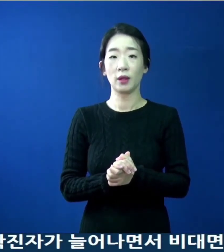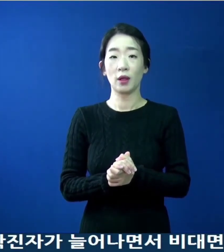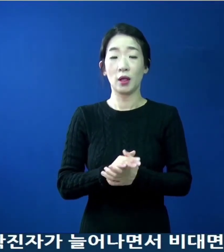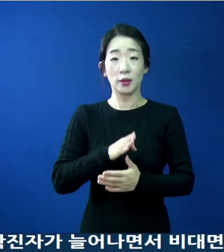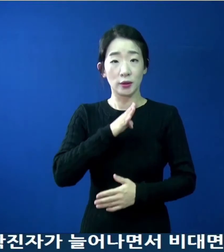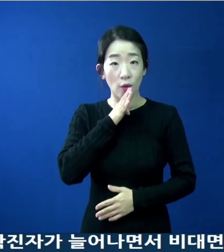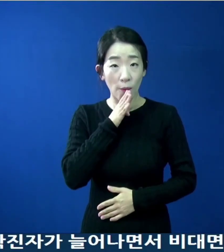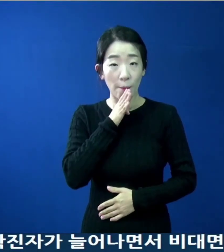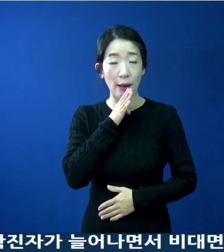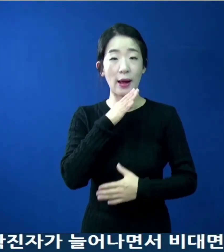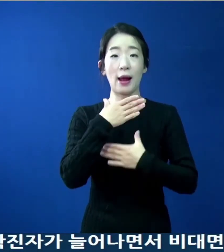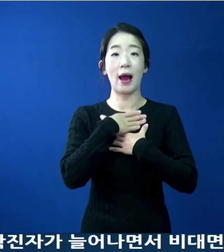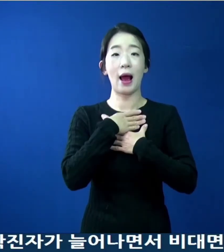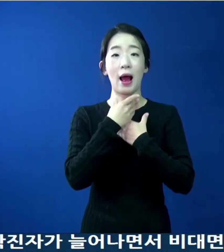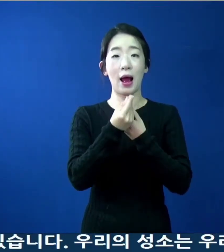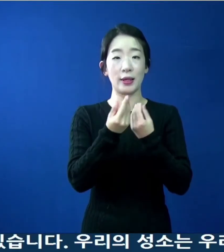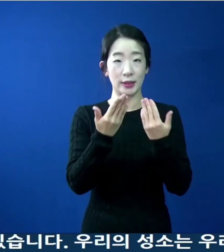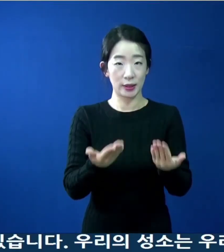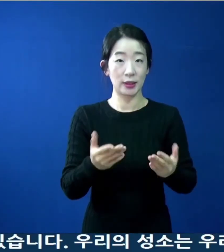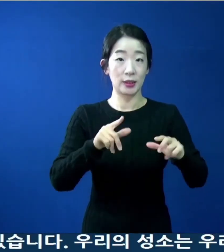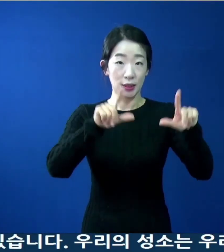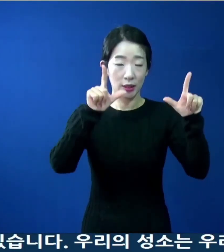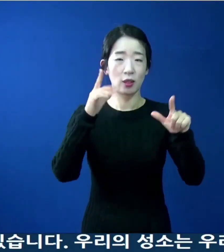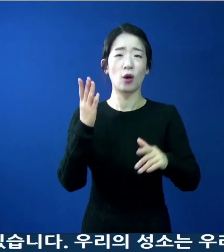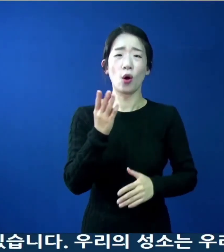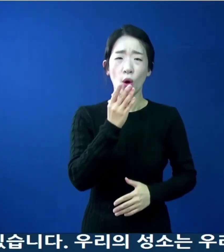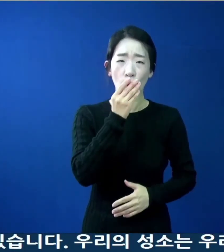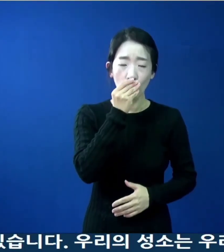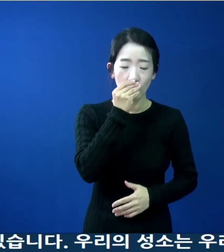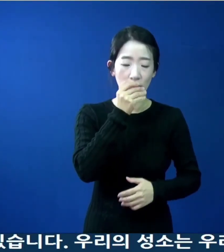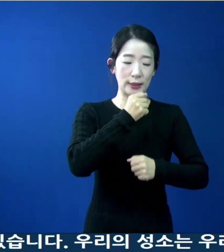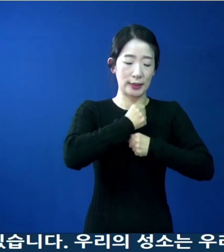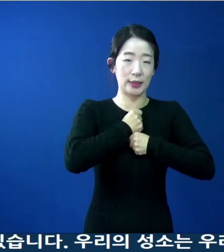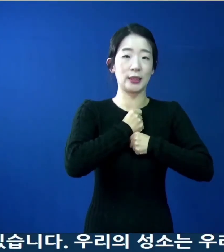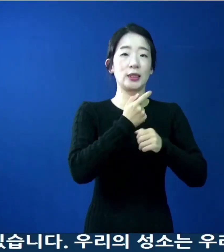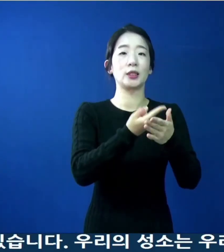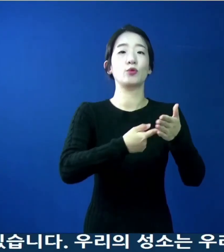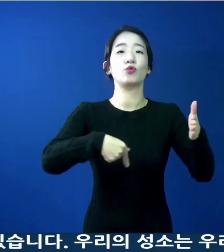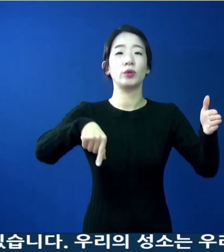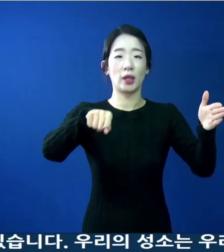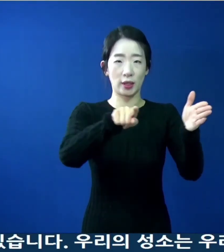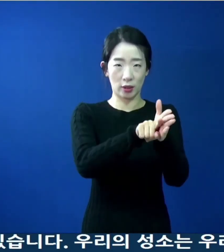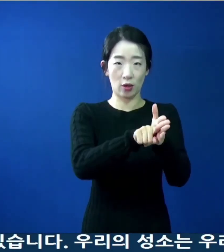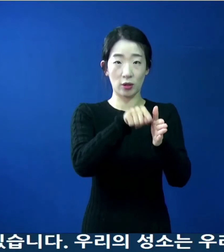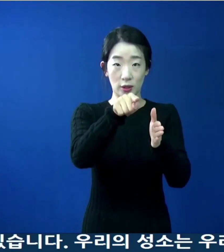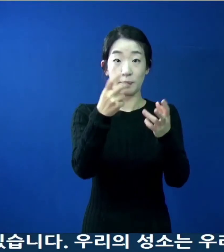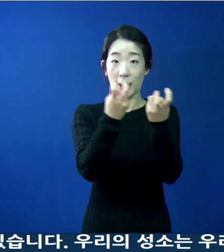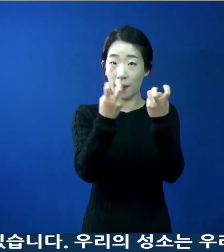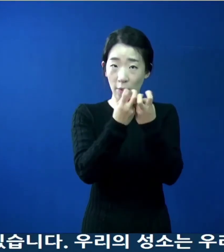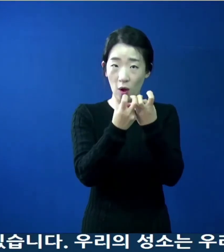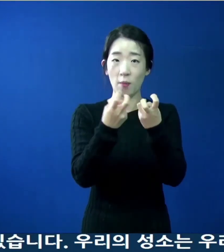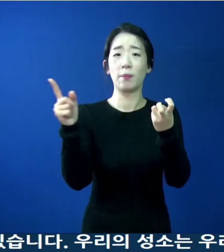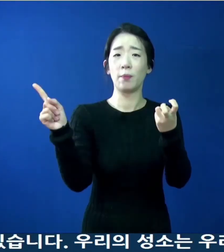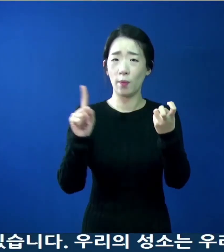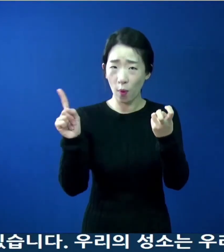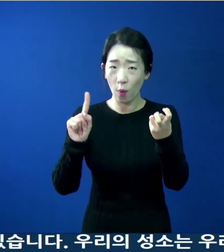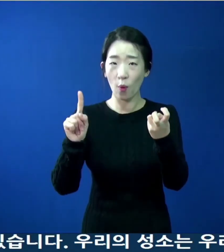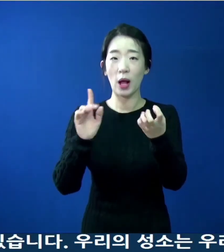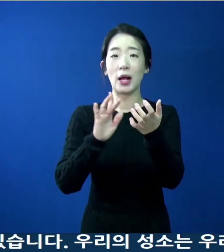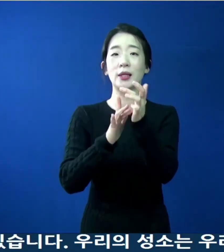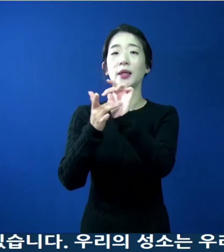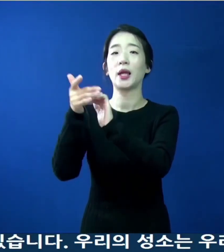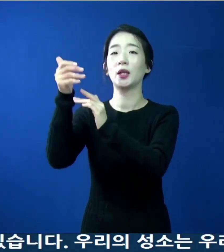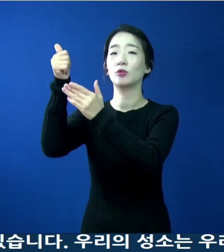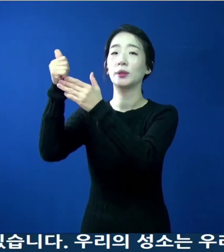정말 우리가 안식일을 거룩하게 지키려면 그 안식일을 거룩하게 지키는 방법은 예수님과의